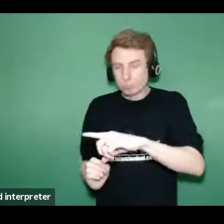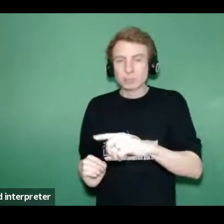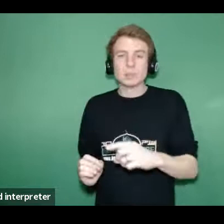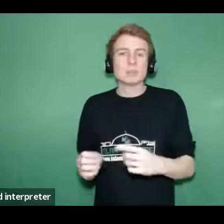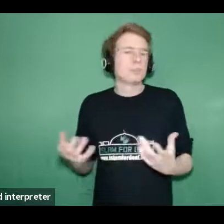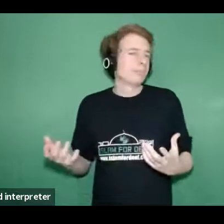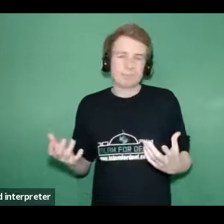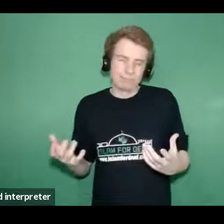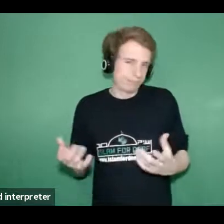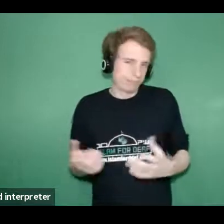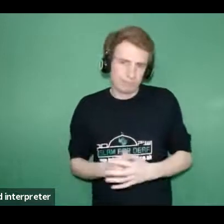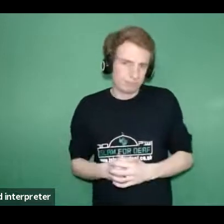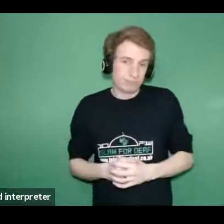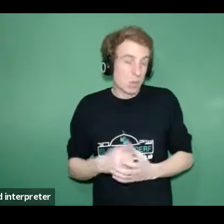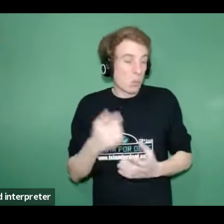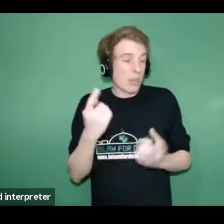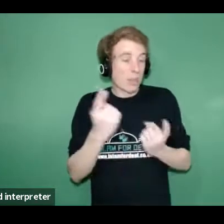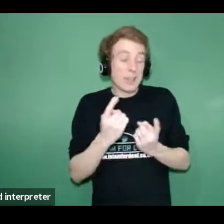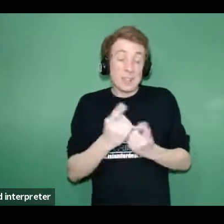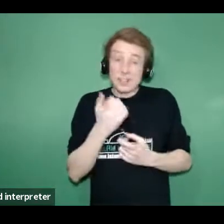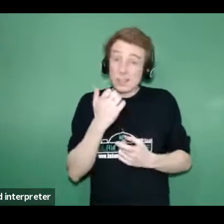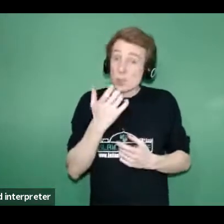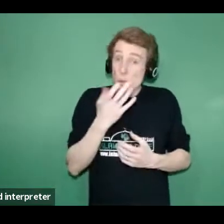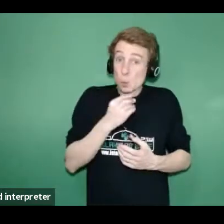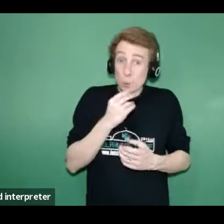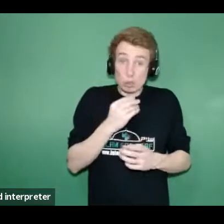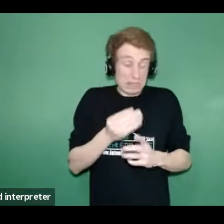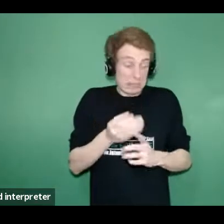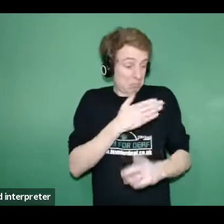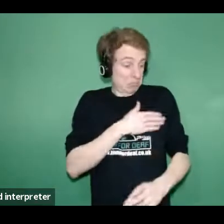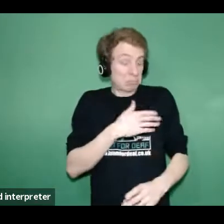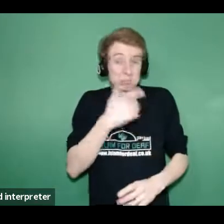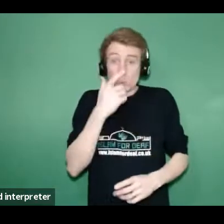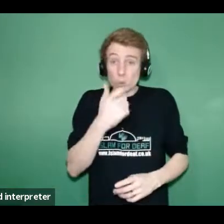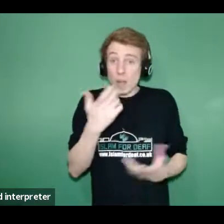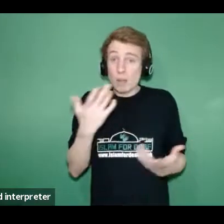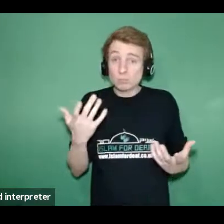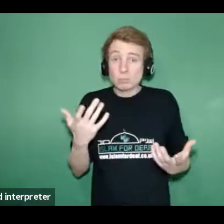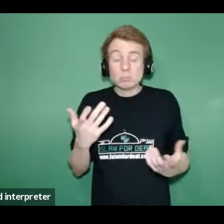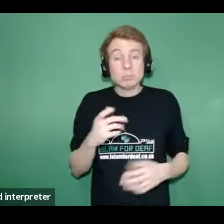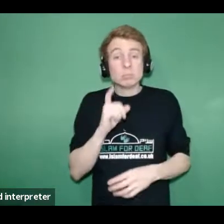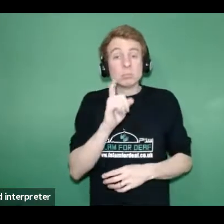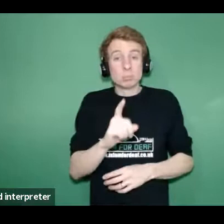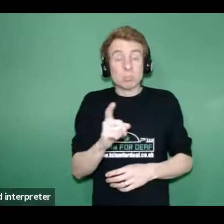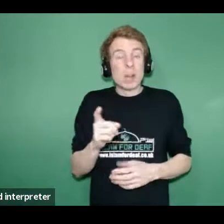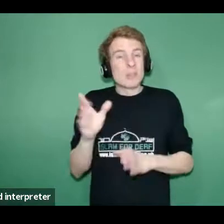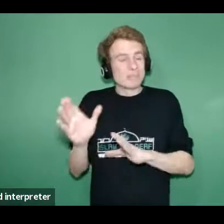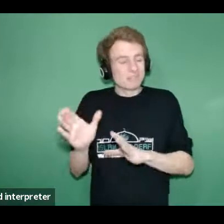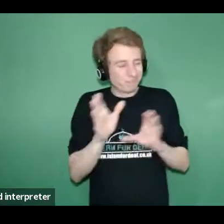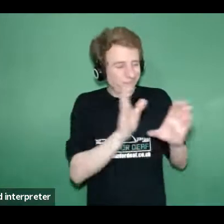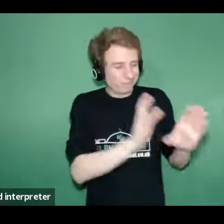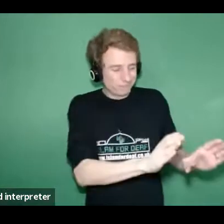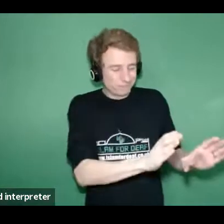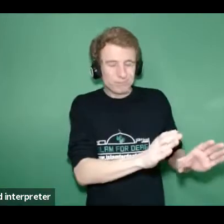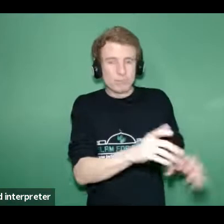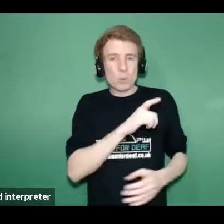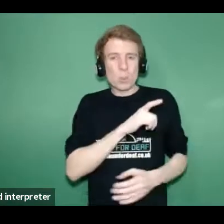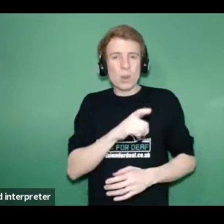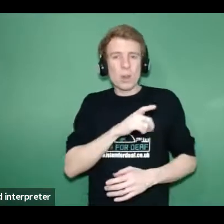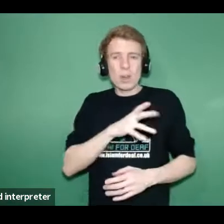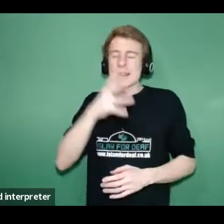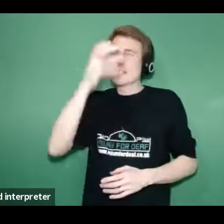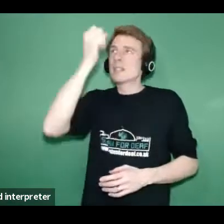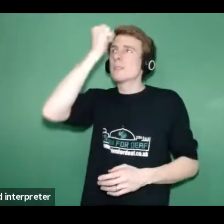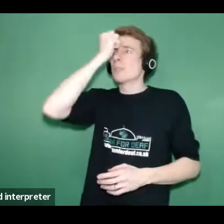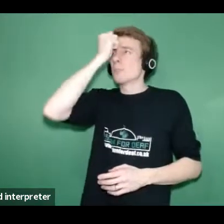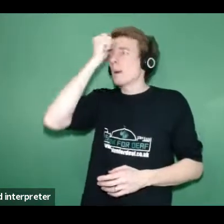permissible. They have left them so that they can draw closeness to Allah, so that they can use this time to make remembrance of Allah, to